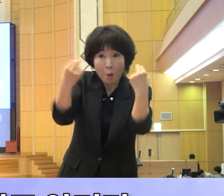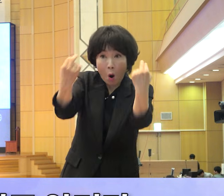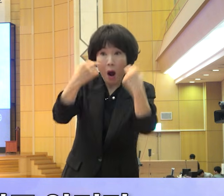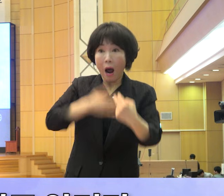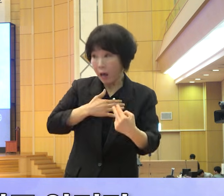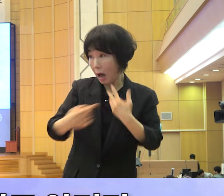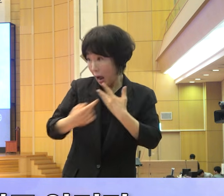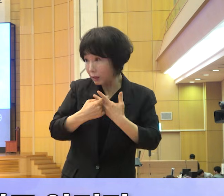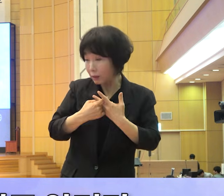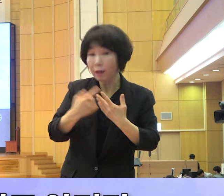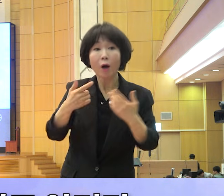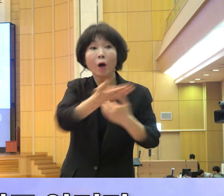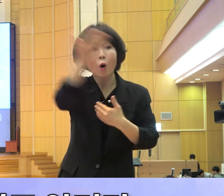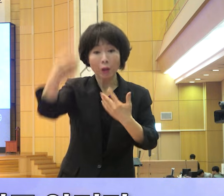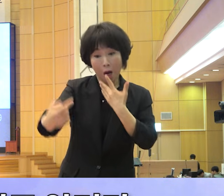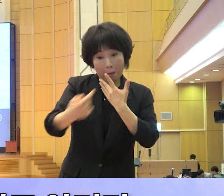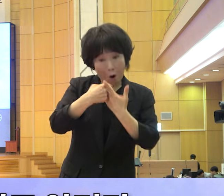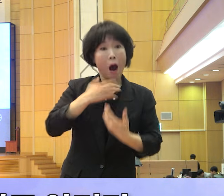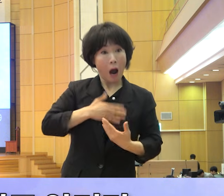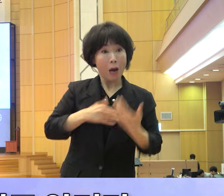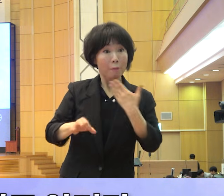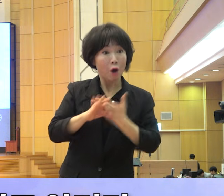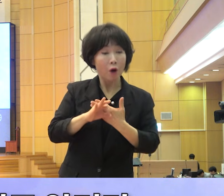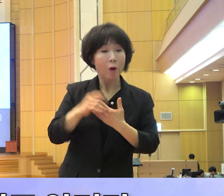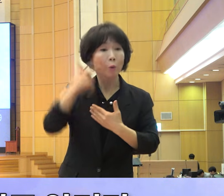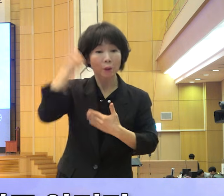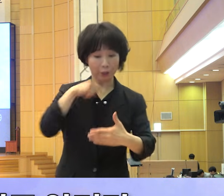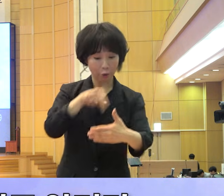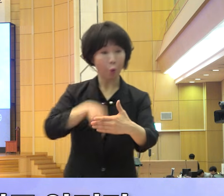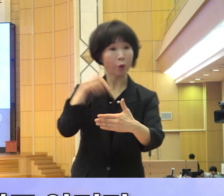그러면 여러분들이 나를 알면 내 속에